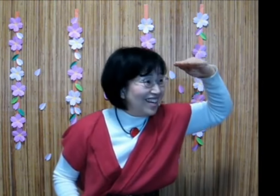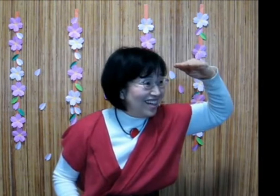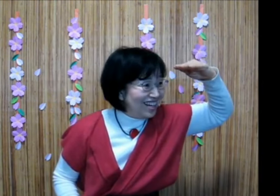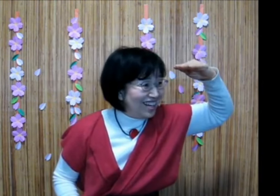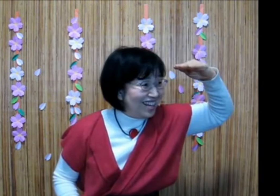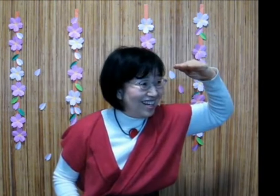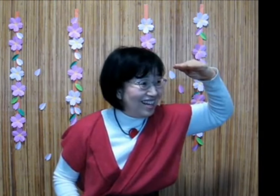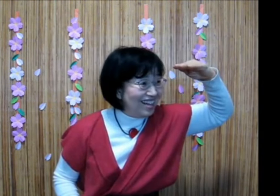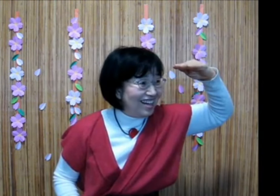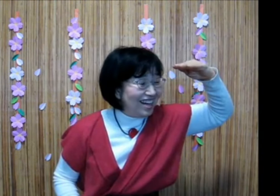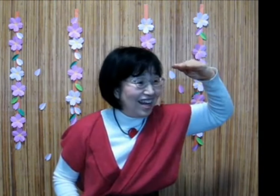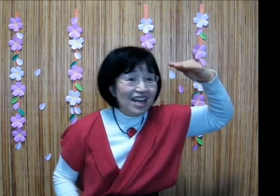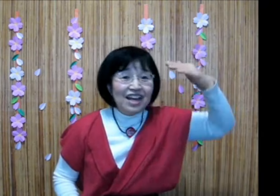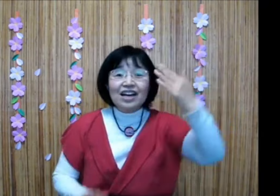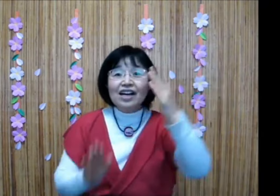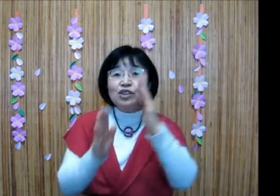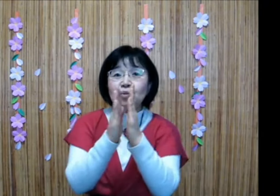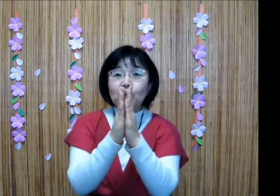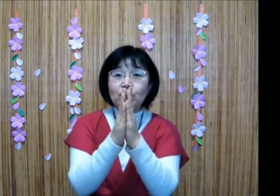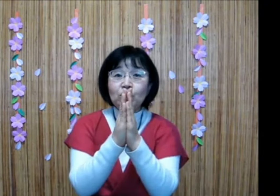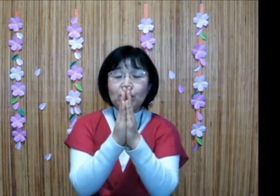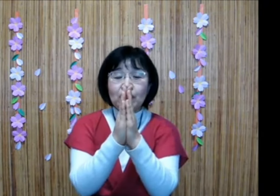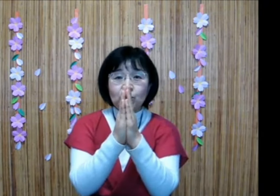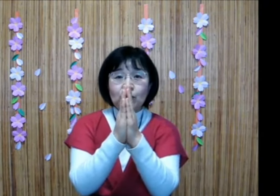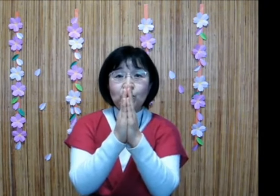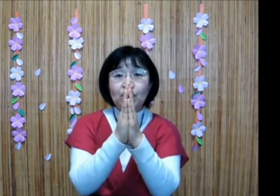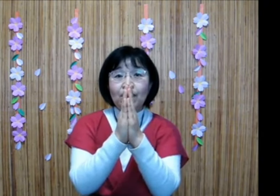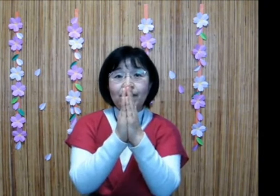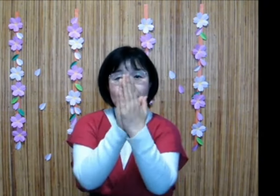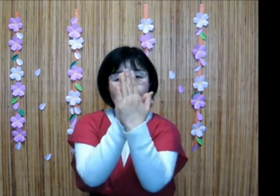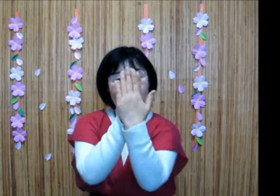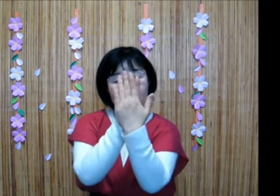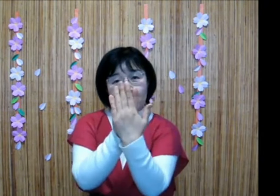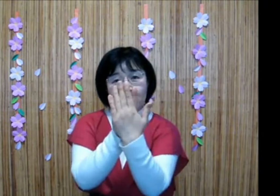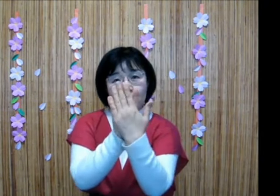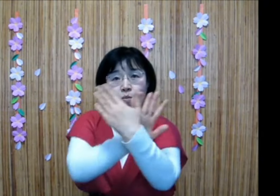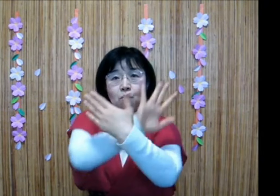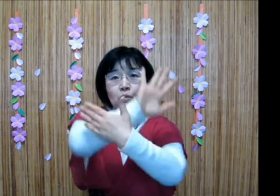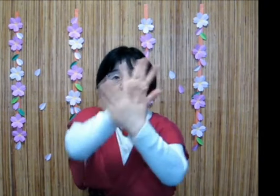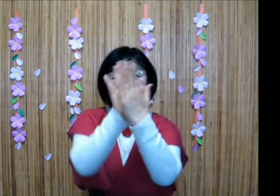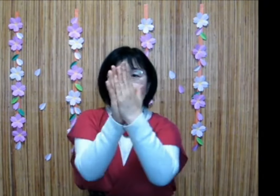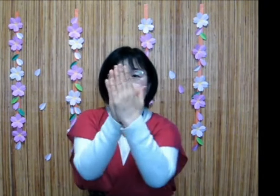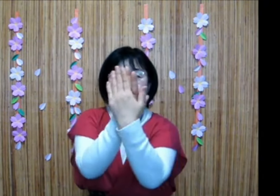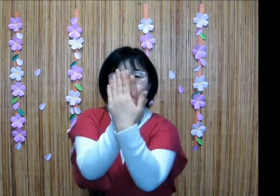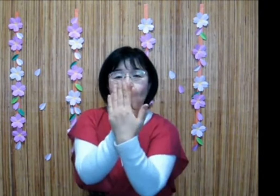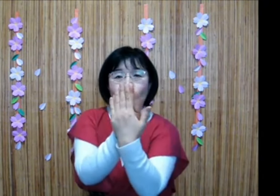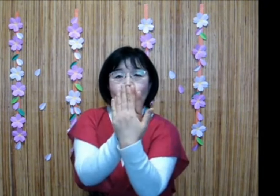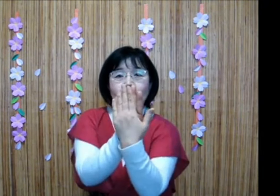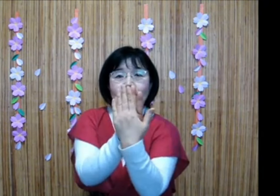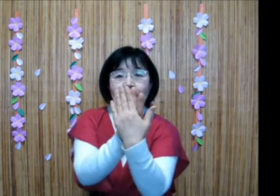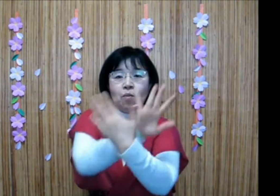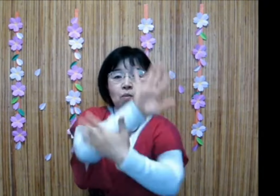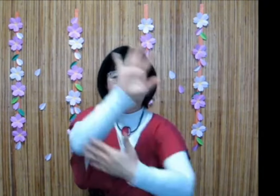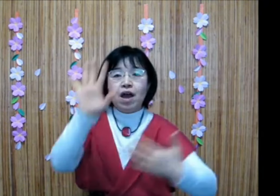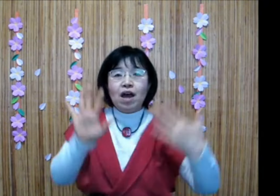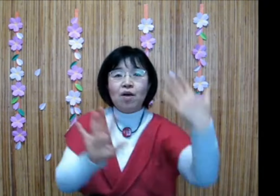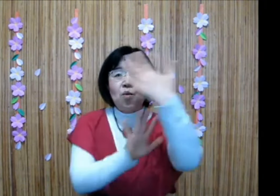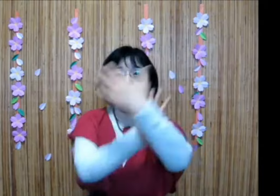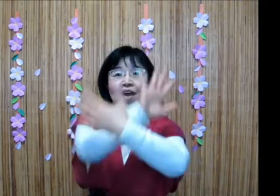り。霞は手のひらと手のひらを合わせて、こう向けたら、もやもやと